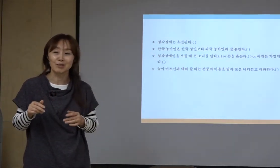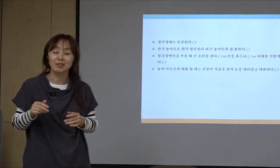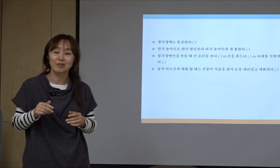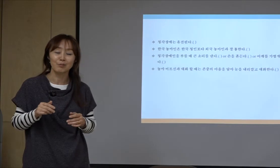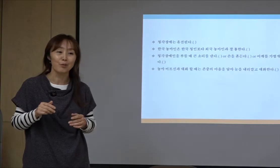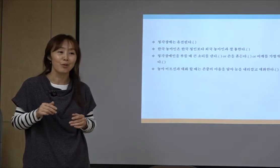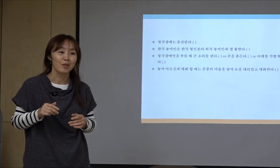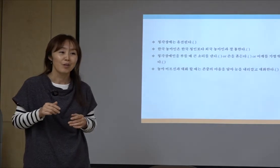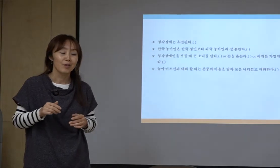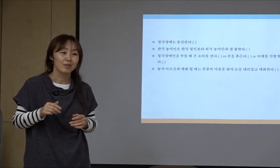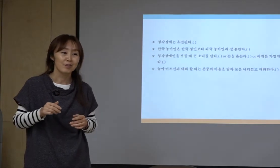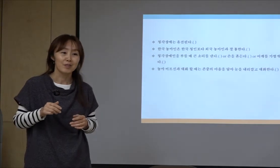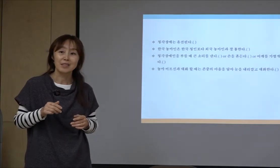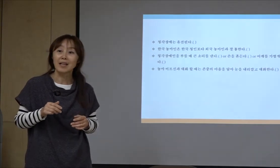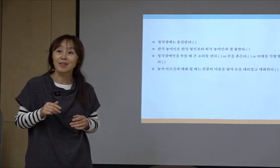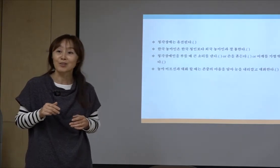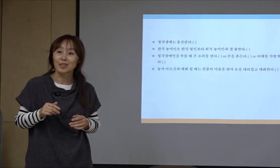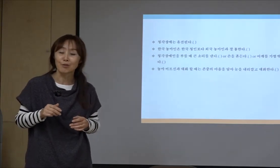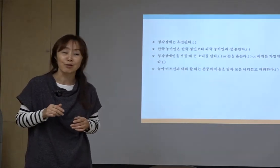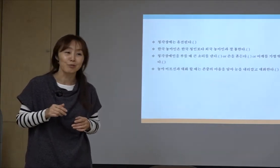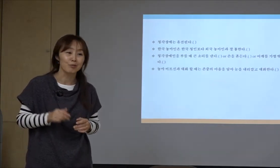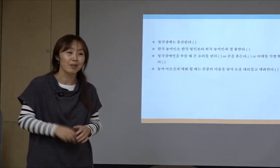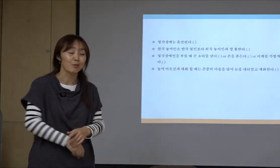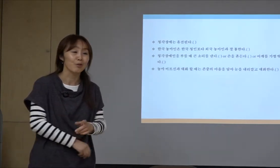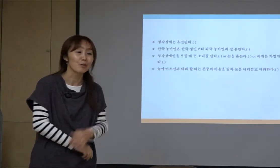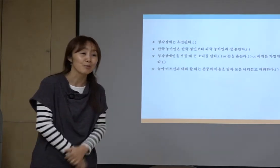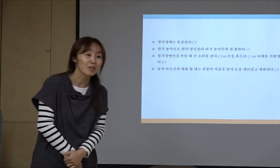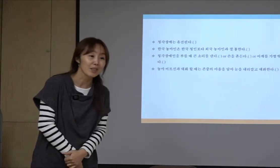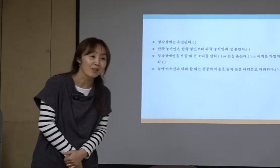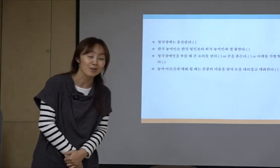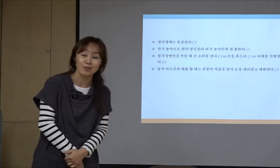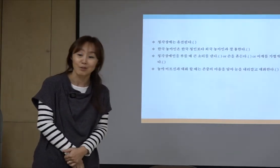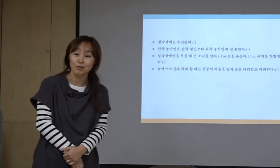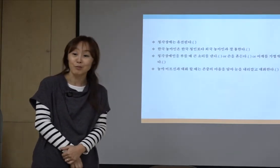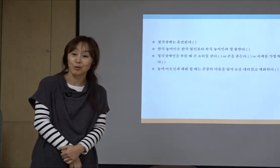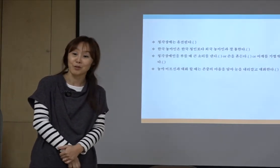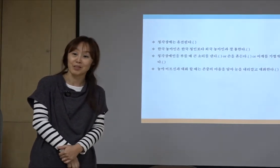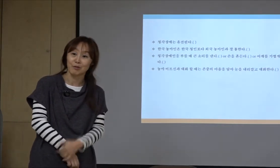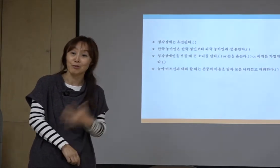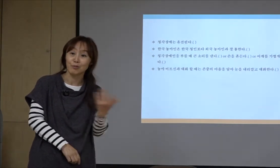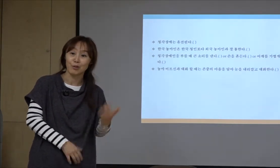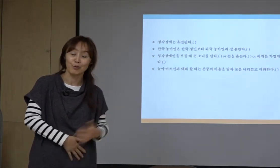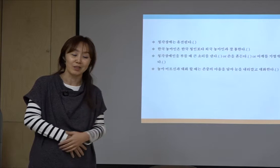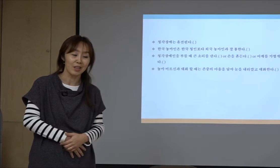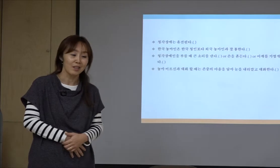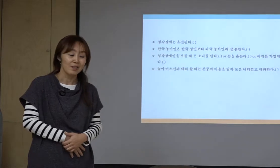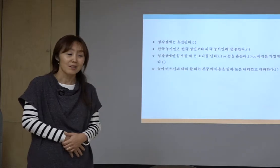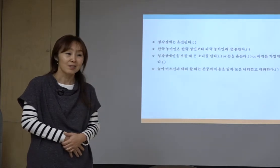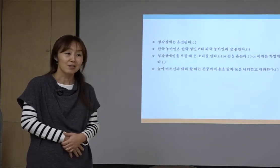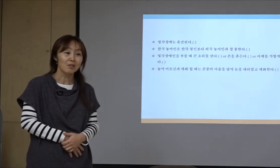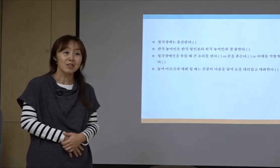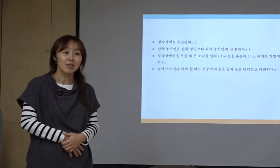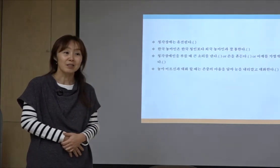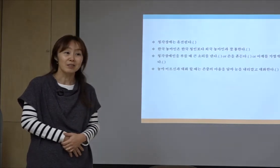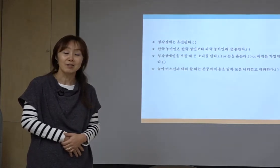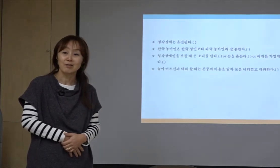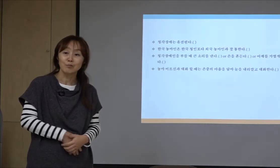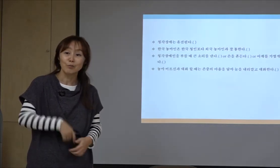예를 들어서 뭐 그 식당이 어디예요? 물어보면 우리가 뭐 영어로 식당이 어디예요? 이렇게 물어볼 수 없잖아요. 외국말로. 근데 청각장애인들은 뭐